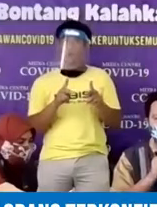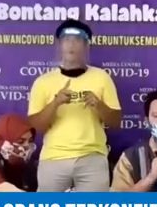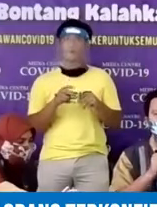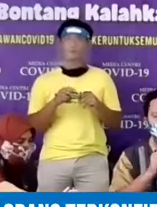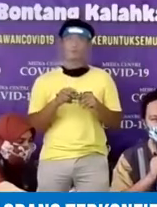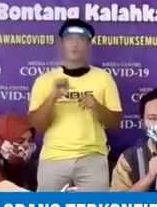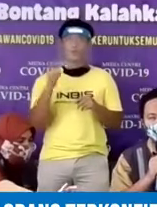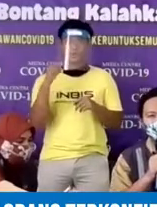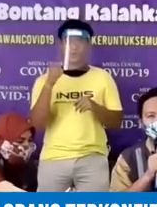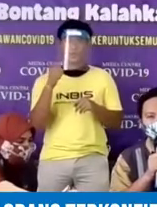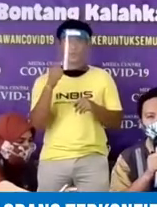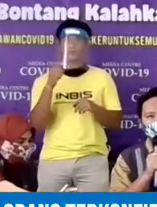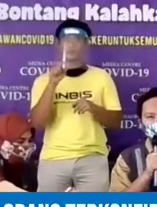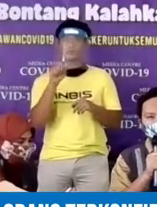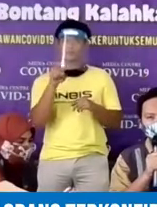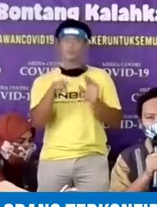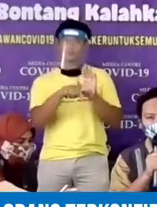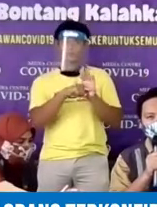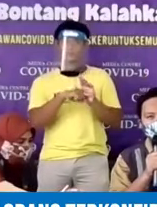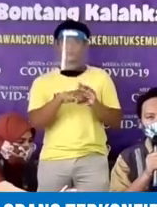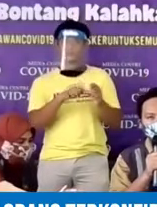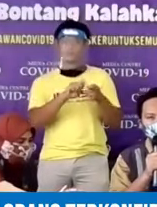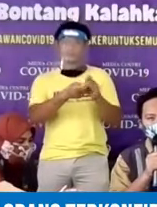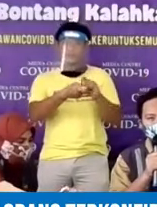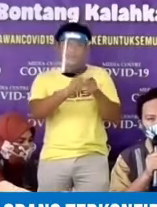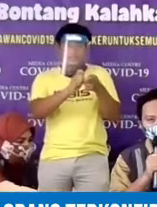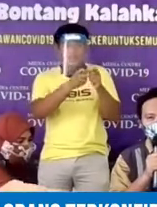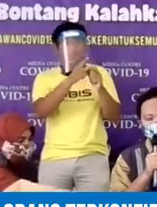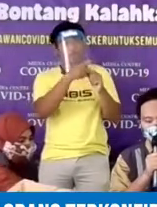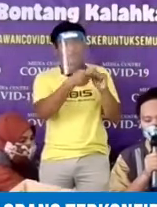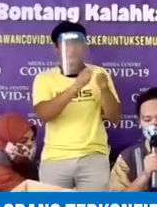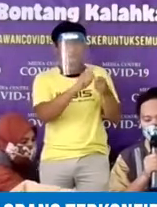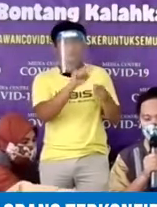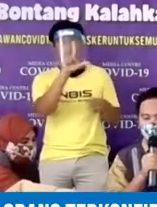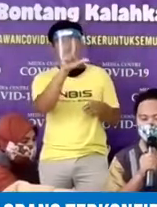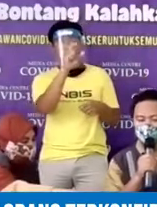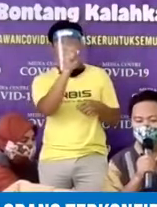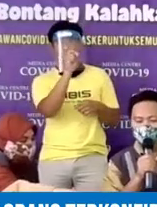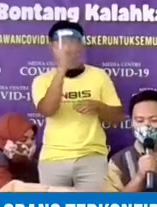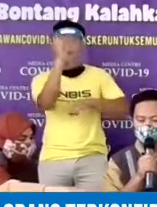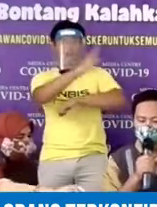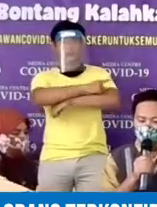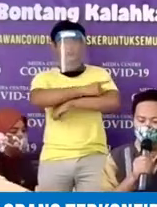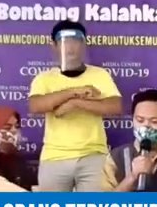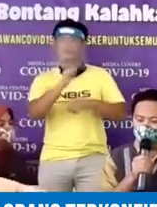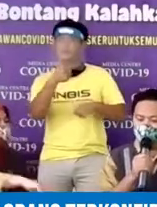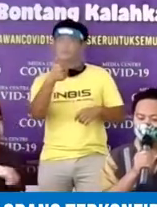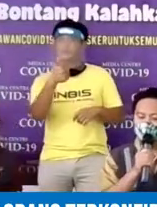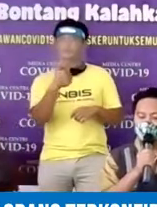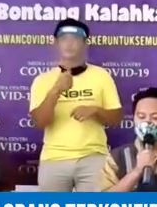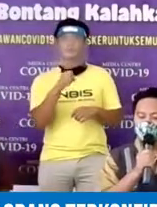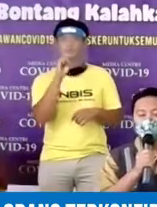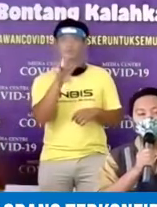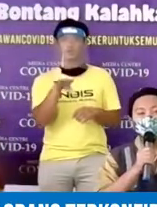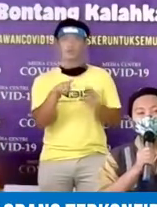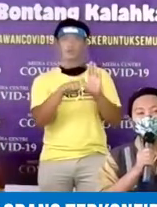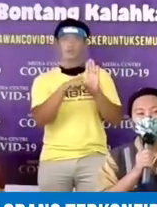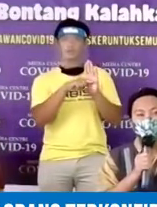selesai isolasi atau bisa dinyatakan sembuh pada saat itu kamu dibikin